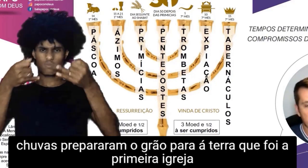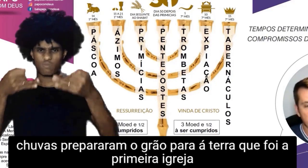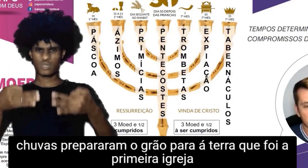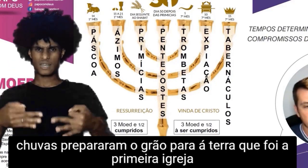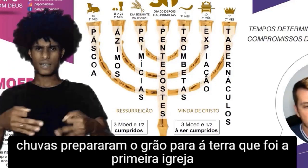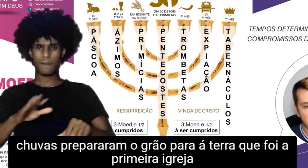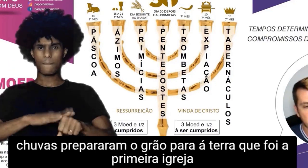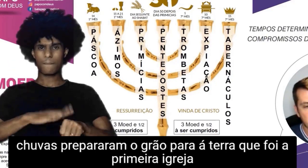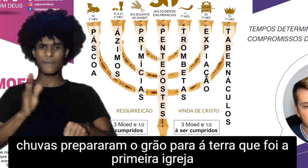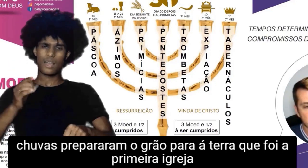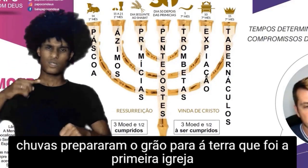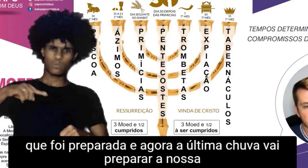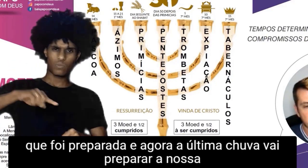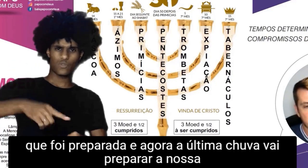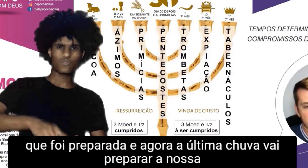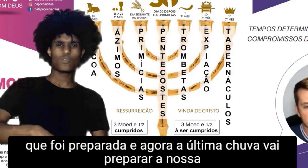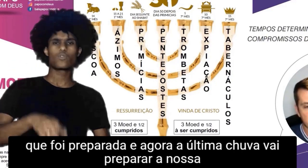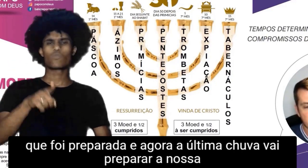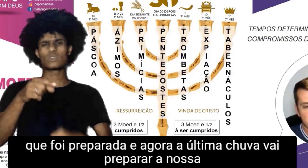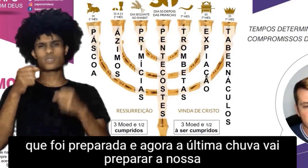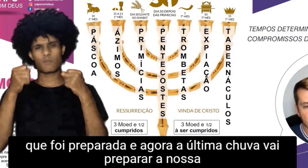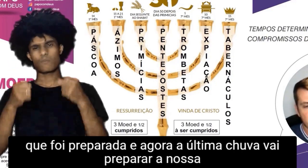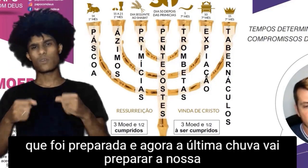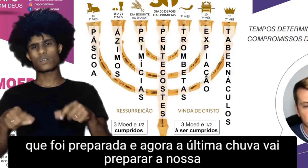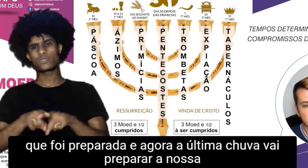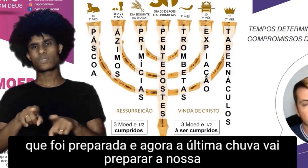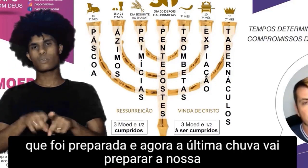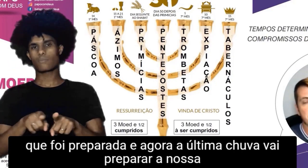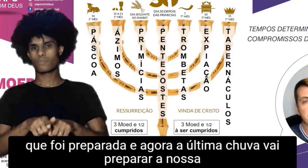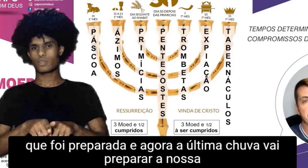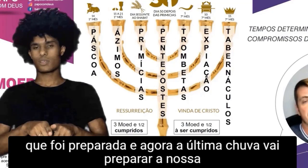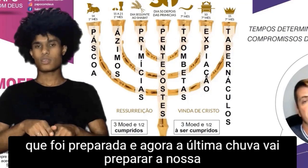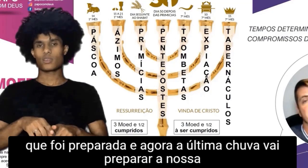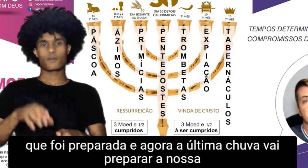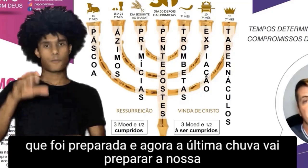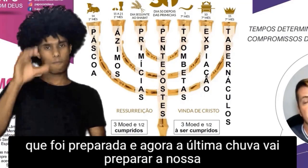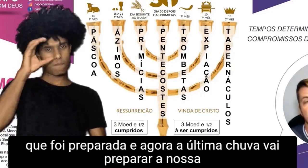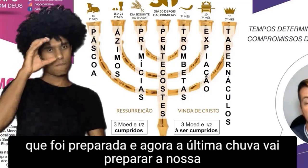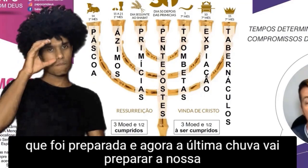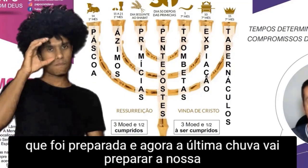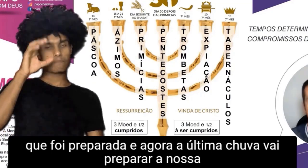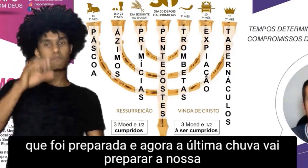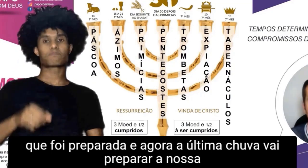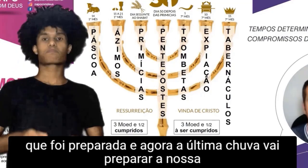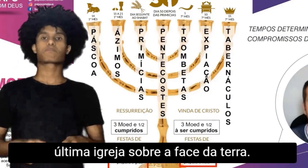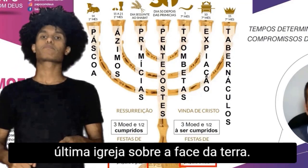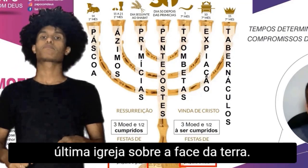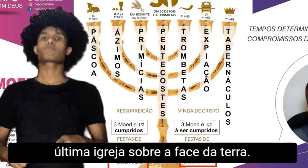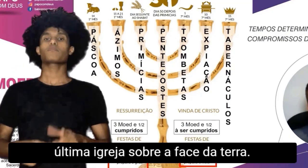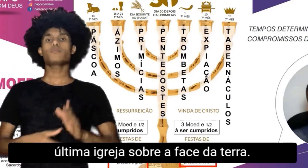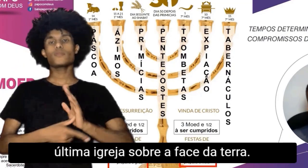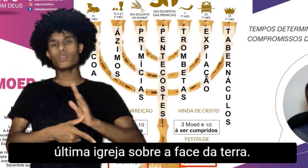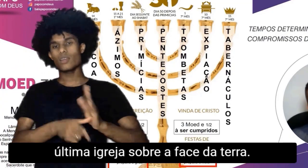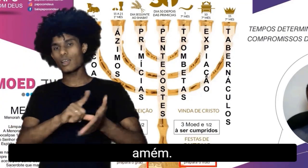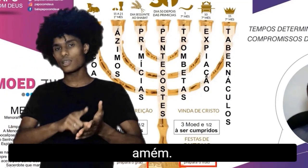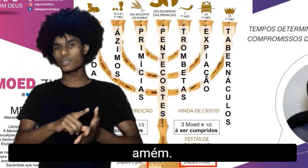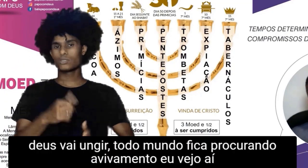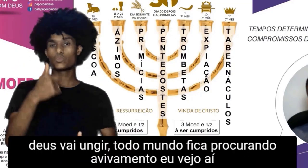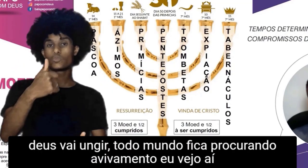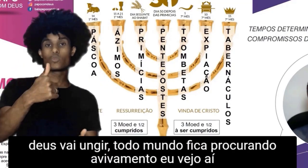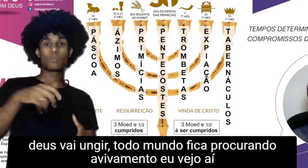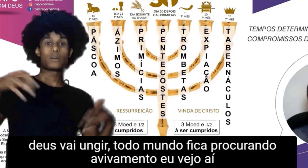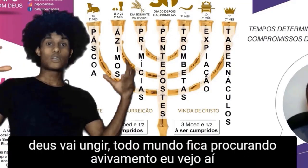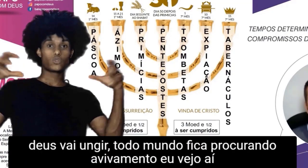grão para a terra, que foi a primeira igreja que foi preparada, e agora a última chuva vai preparar a última igreja sobre a face da terra,